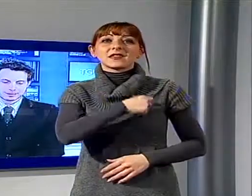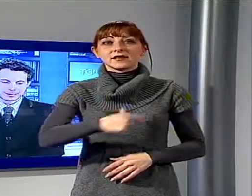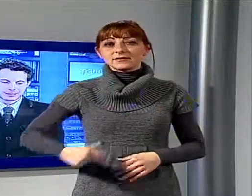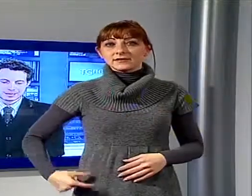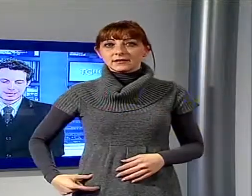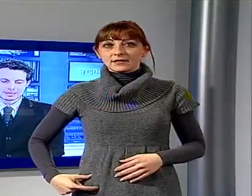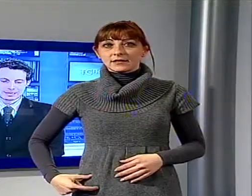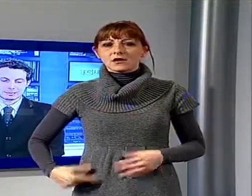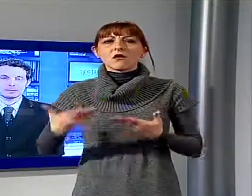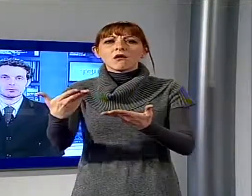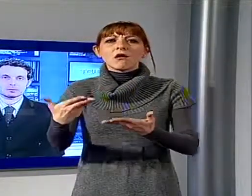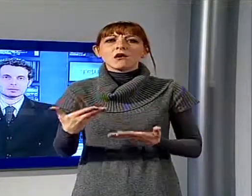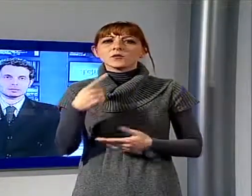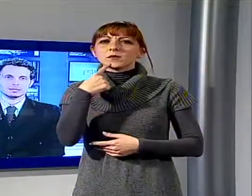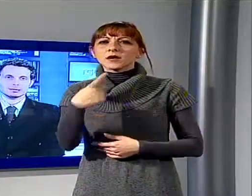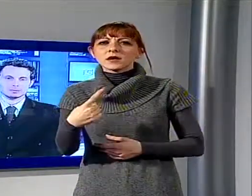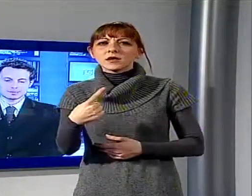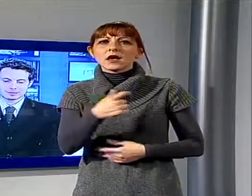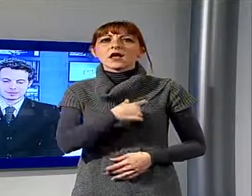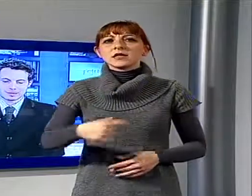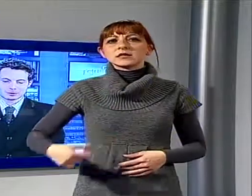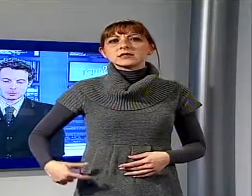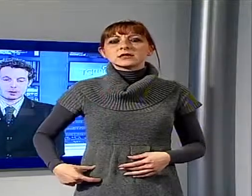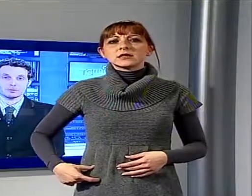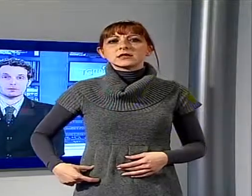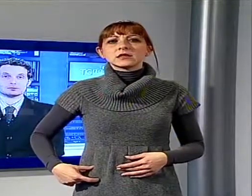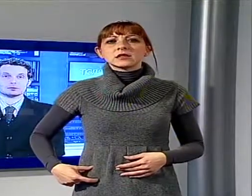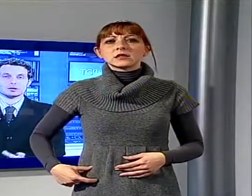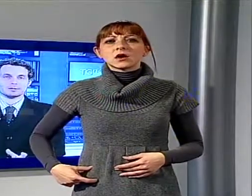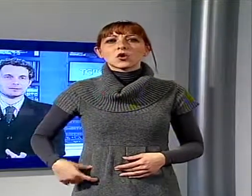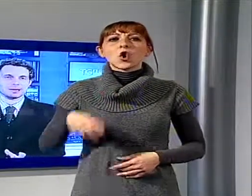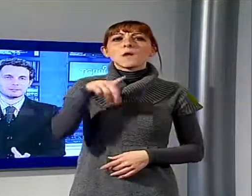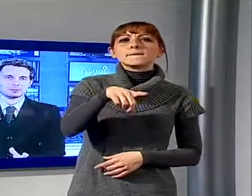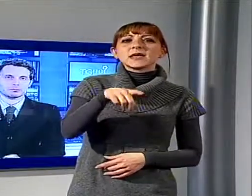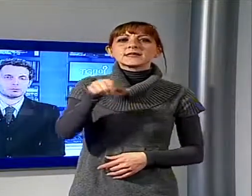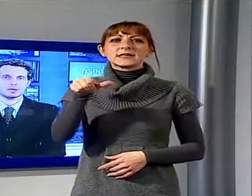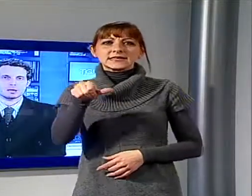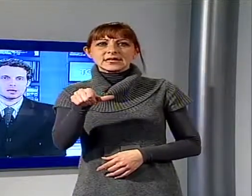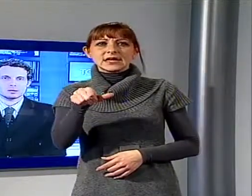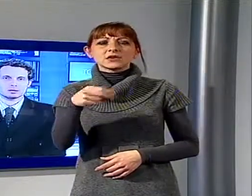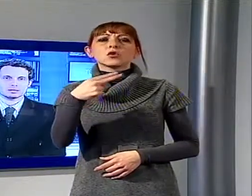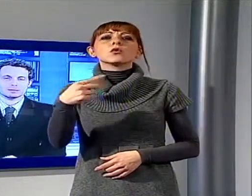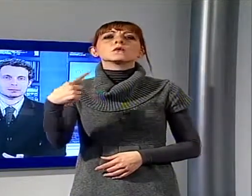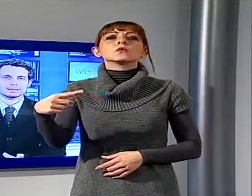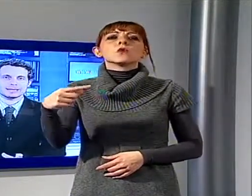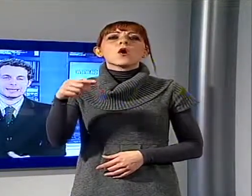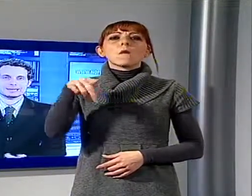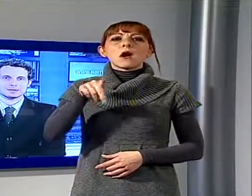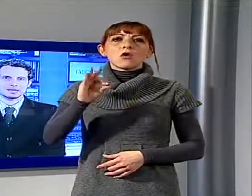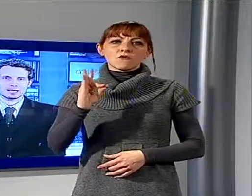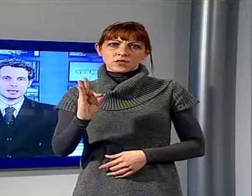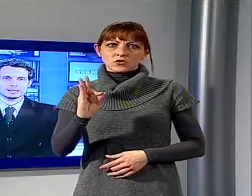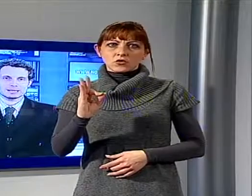'ospite sarà il primo cittadino di Piazza Alcerchio, Paolo Fantoni. Come sempre, come ogni mercoledì, potrete